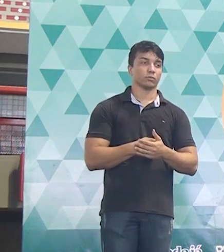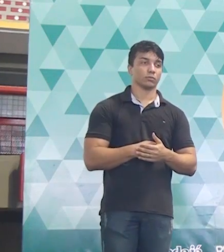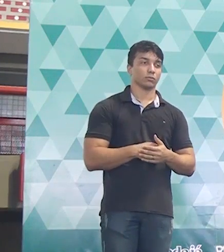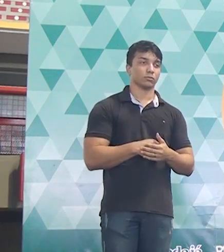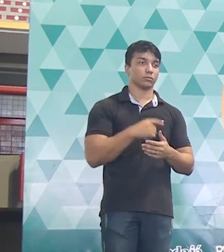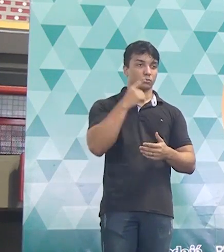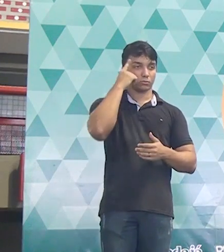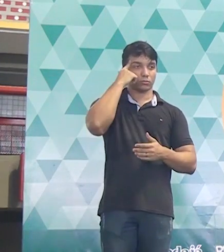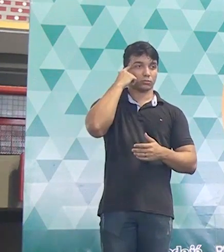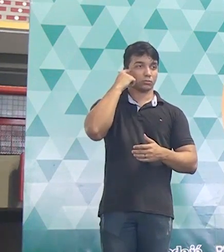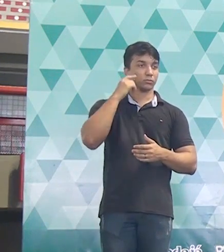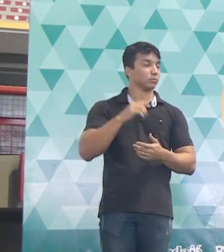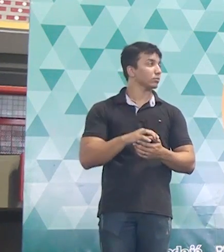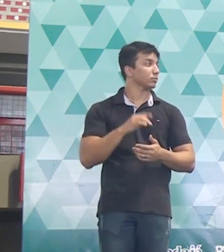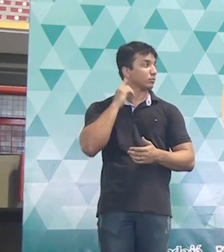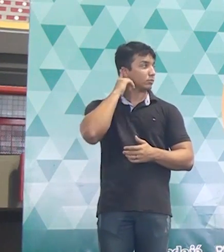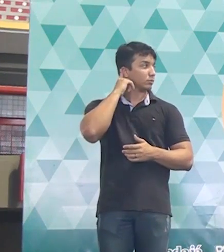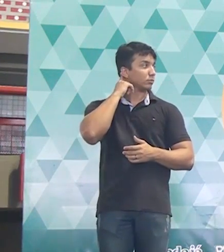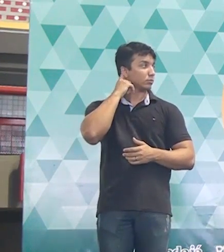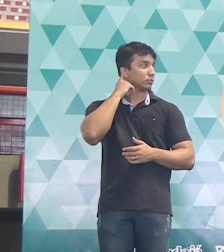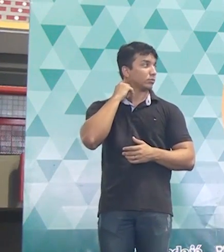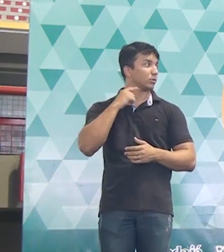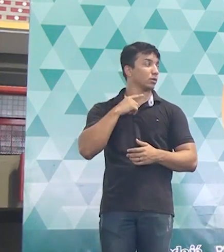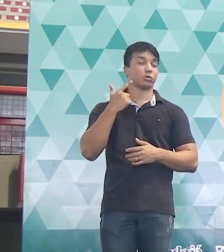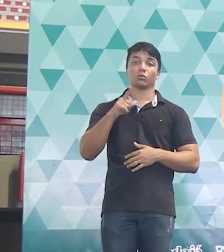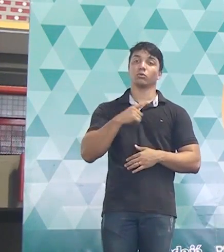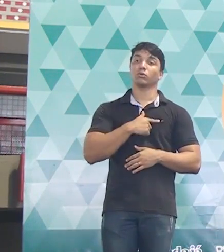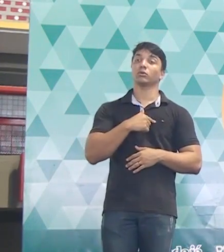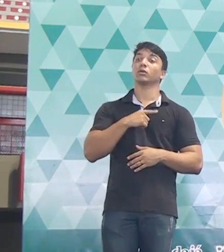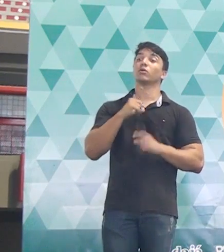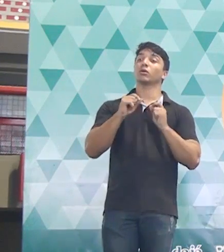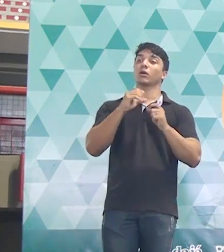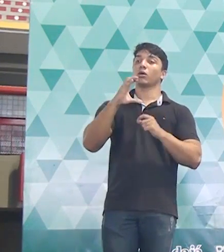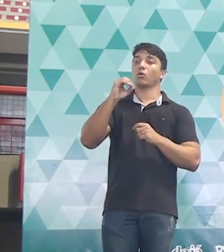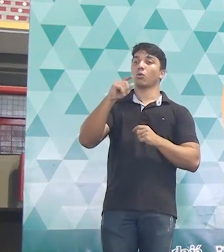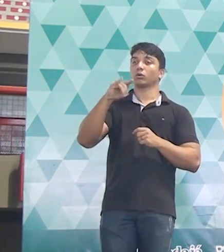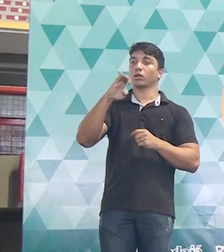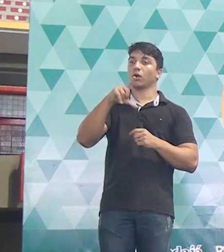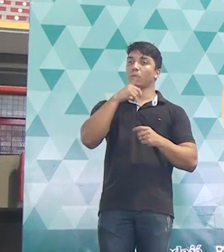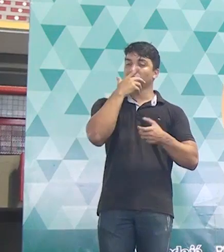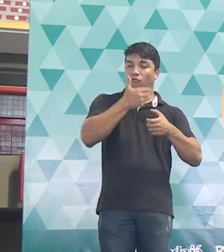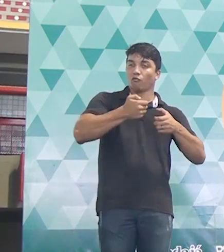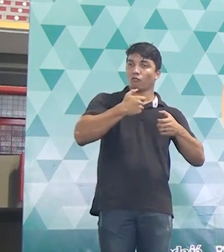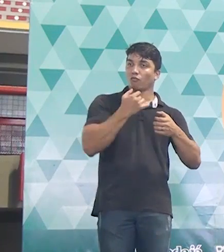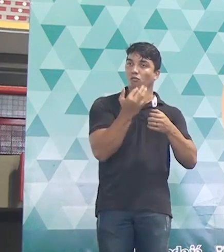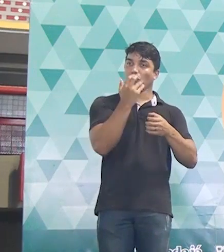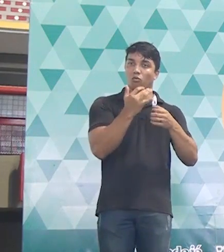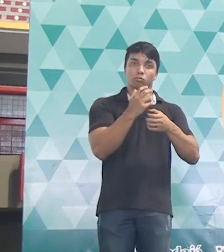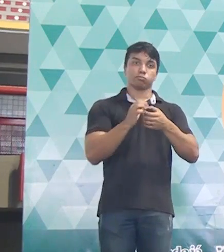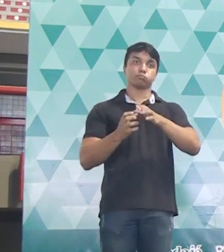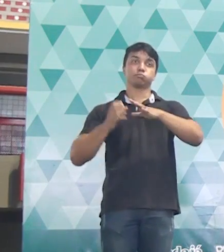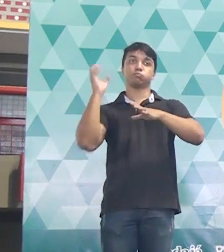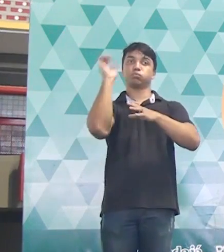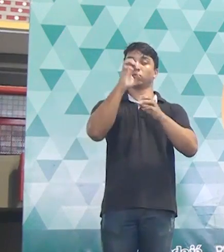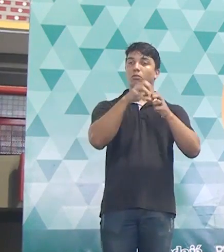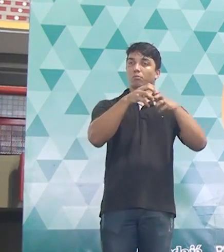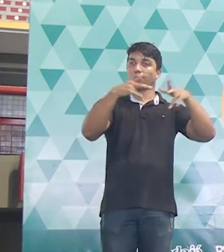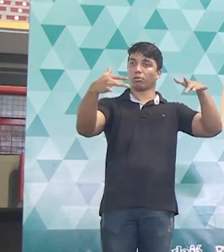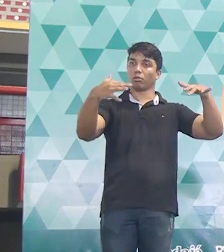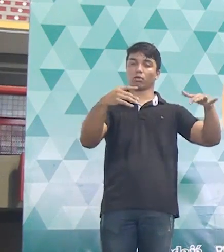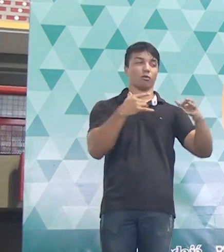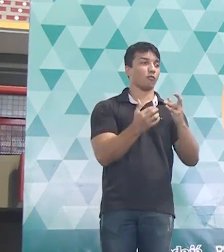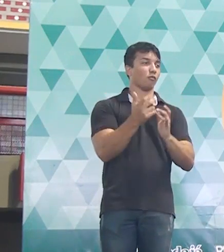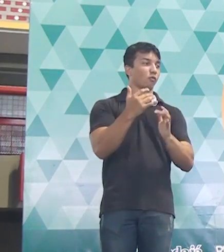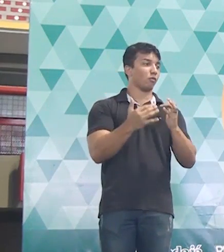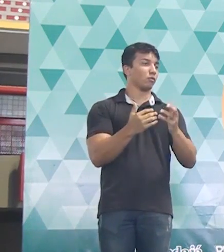pior do que o coquetel molotov, viu? O coquetel molotov é uma bomba incendiária, né? Ela queima os materiais. Eu